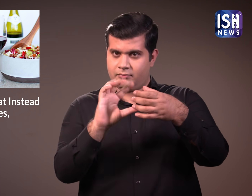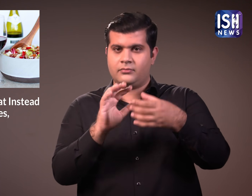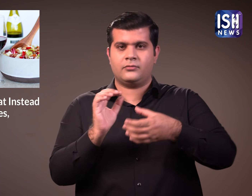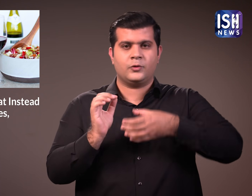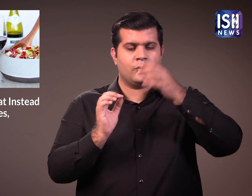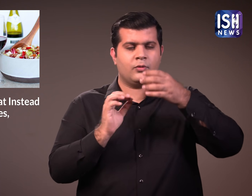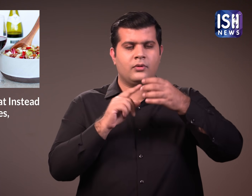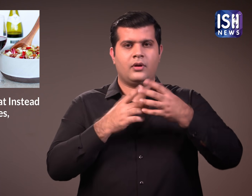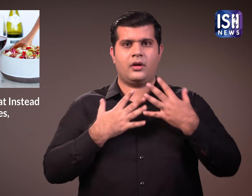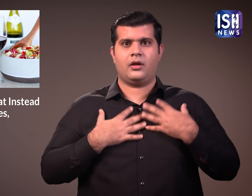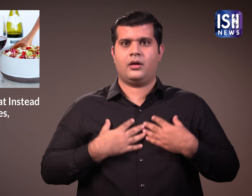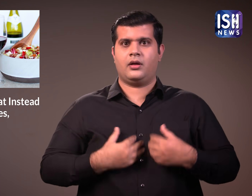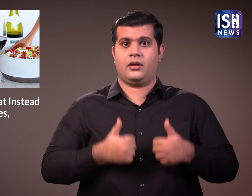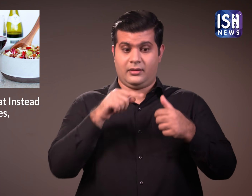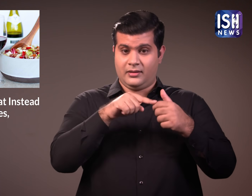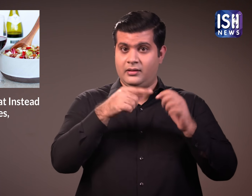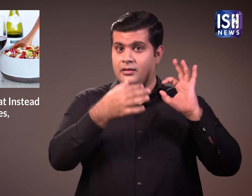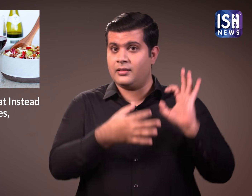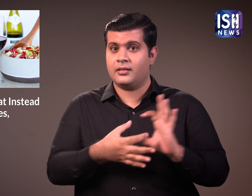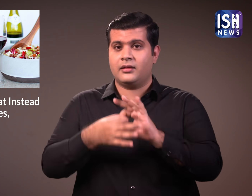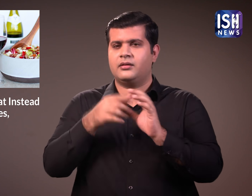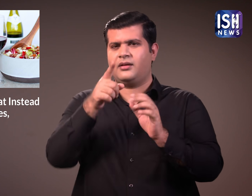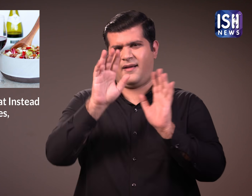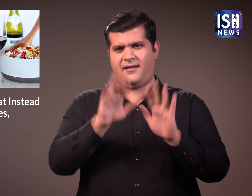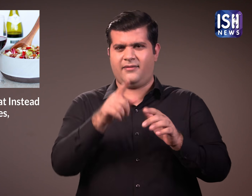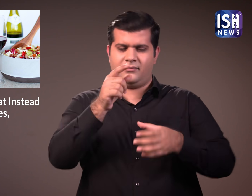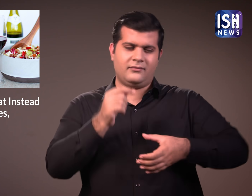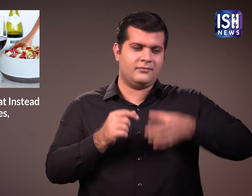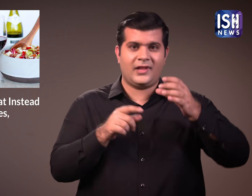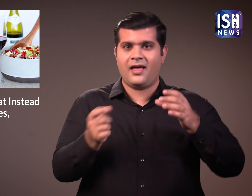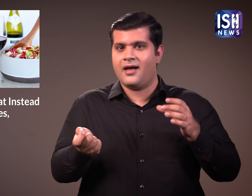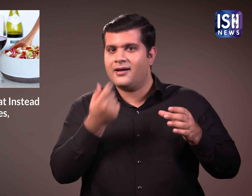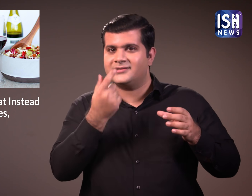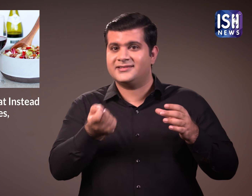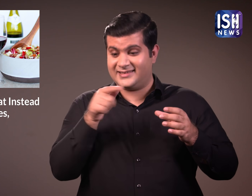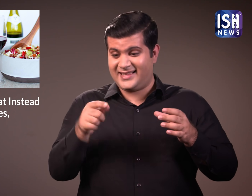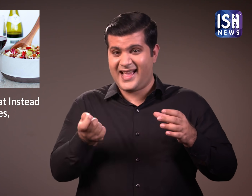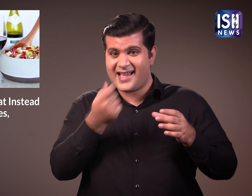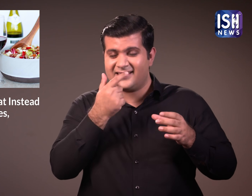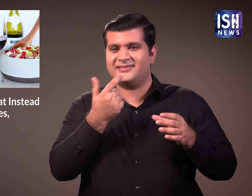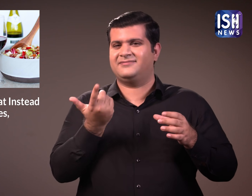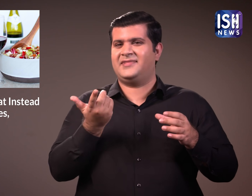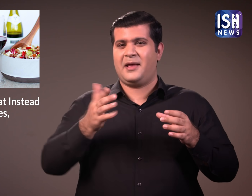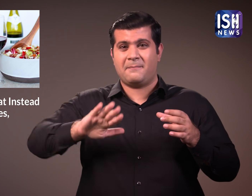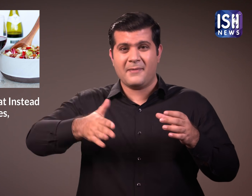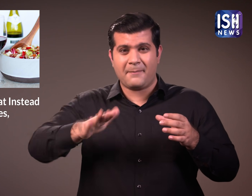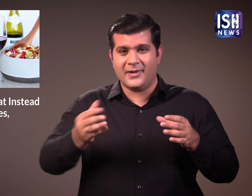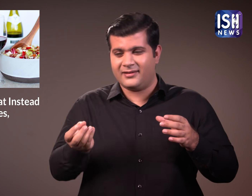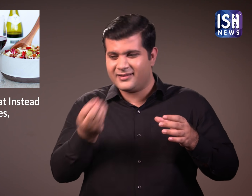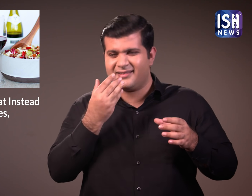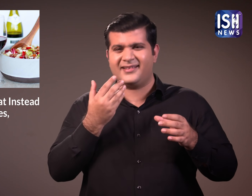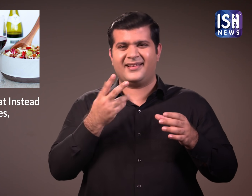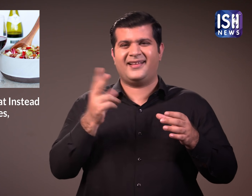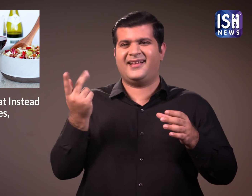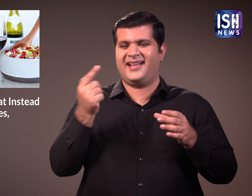पानी एक स्वस्थ विकल्प है। पैई के साथ खाए जाने वाला फिंगर फूड बहुत तेलिया और